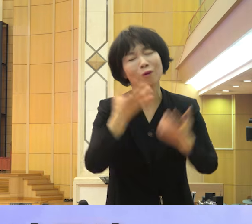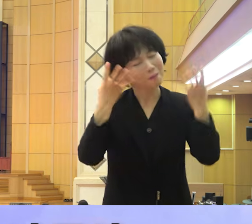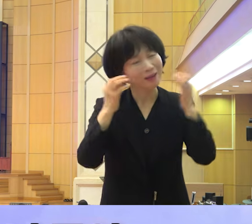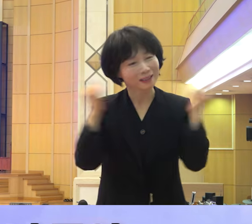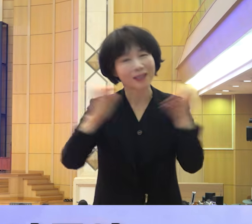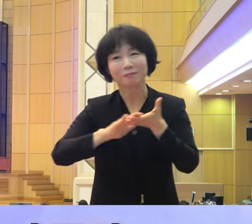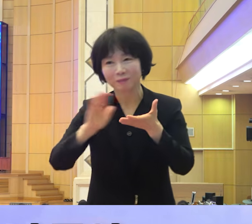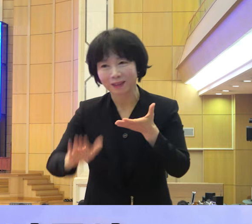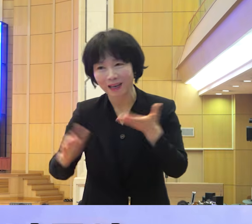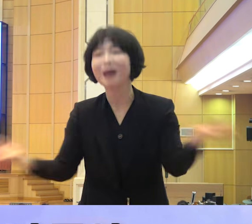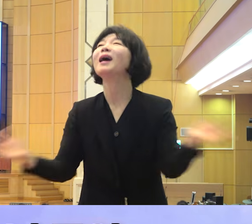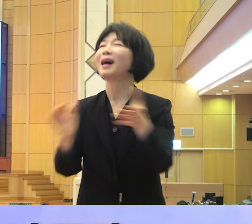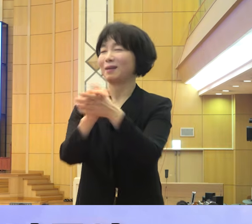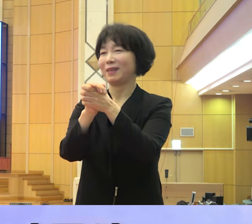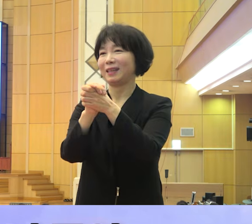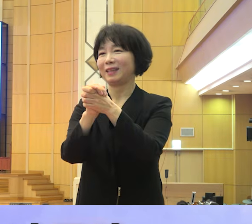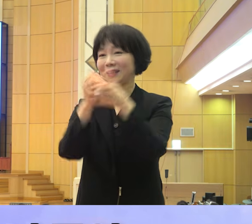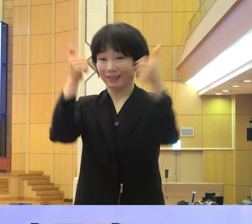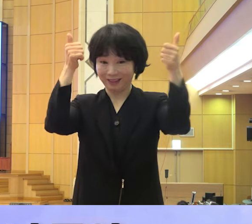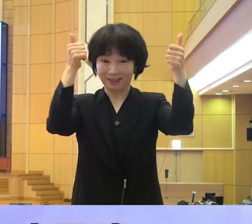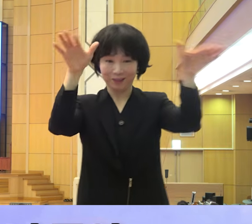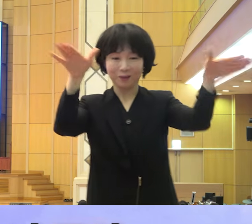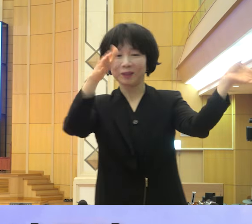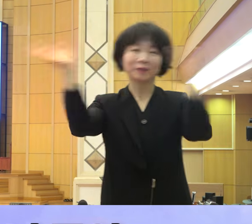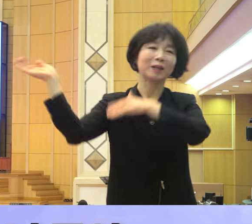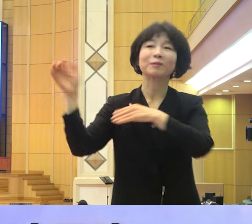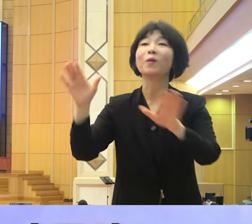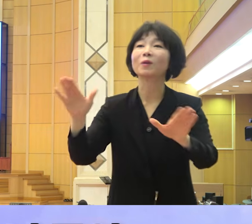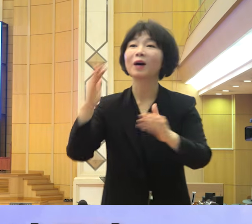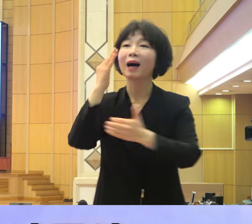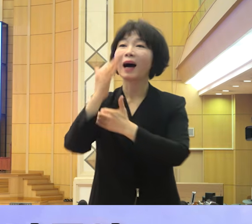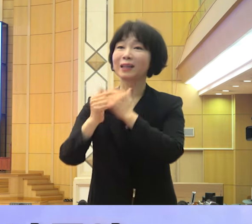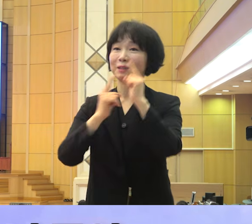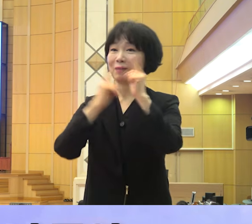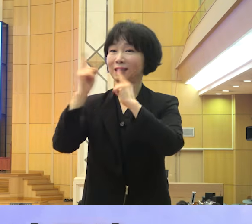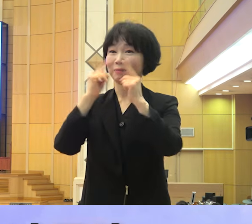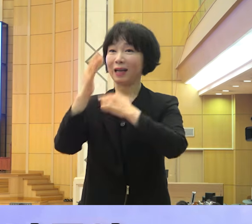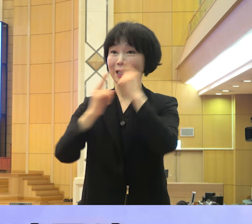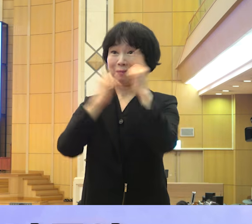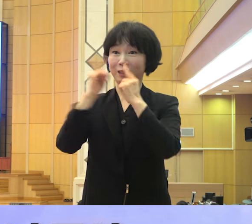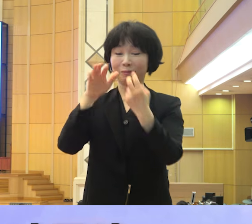네, 하나님 말씀은 요한복음 8장